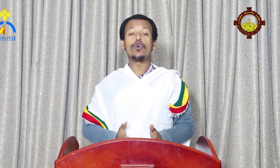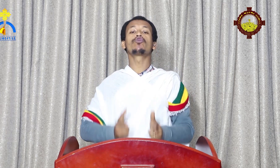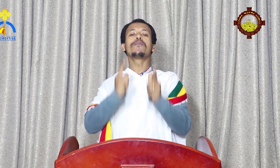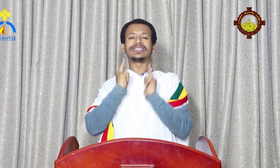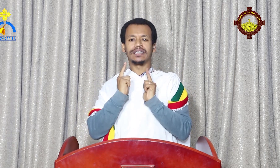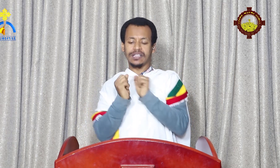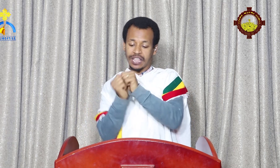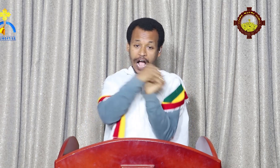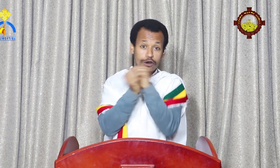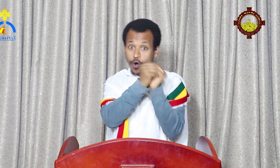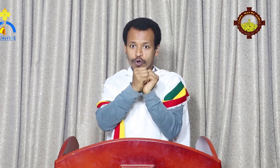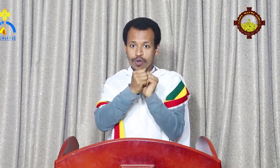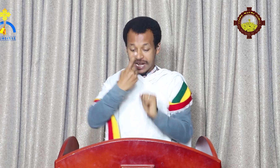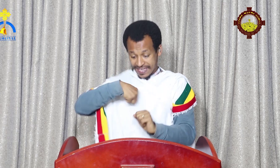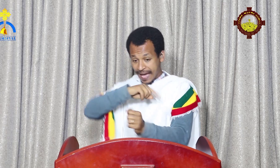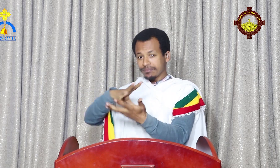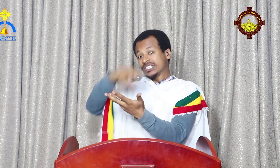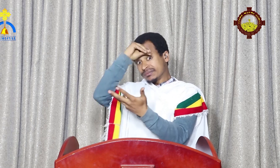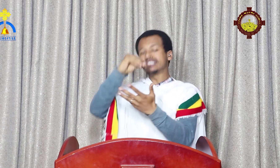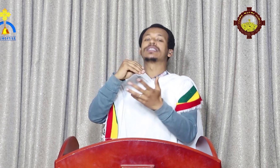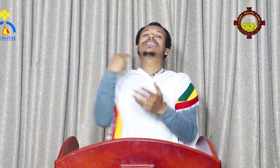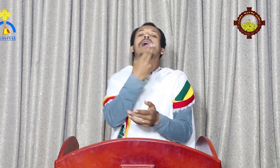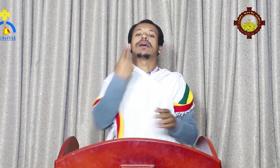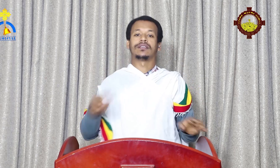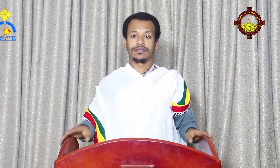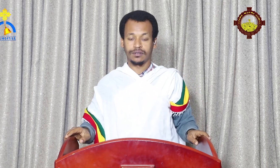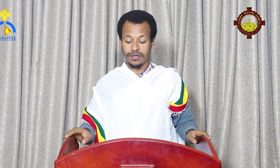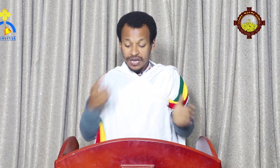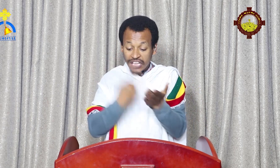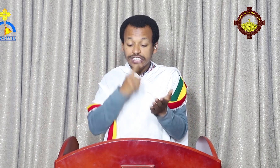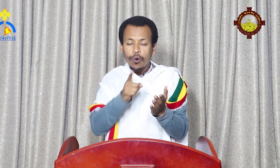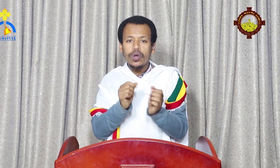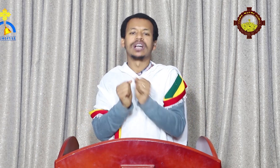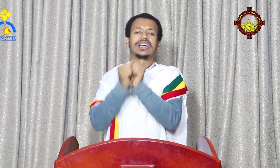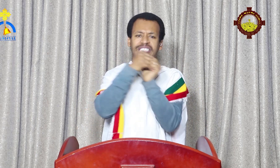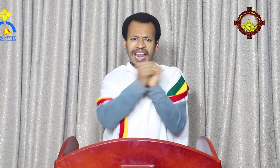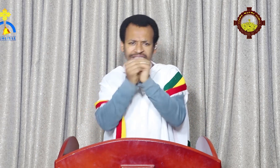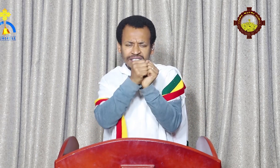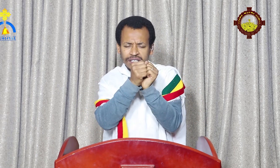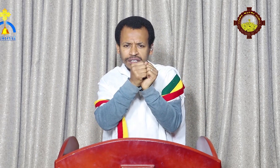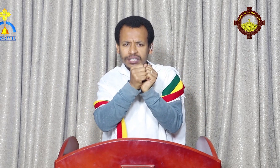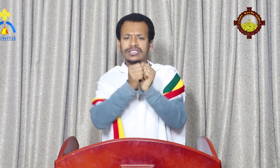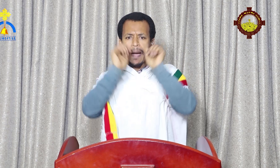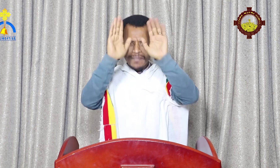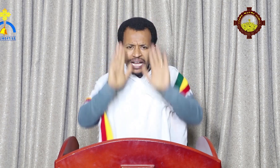የኖሩበት ተጋድሎ ለእኛም ትምህርት ይጠቅማል። ለዚህ ነው ገደላት ታምራት